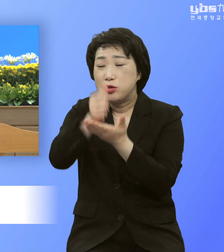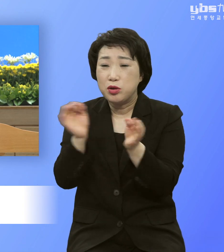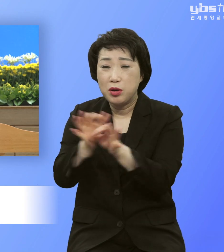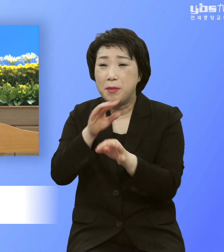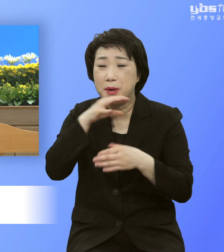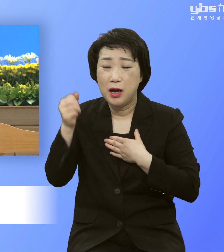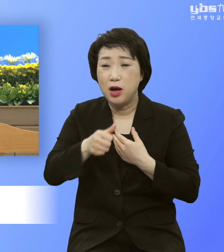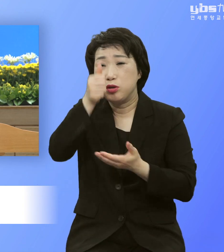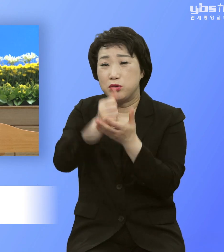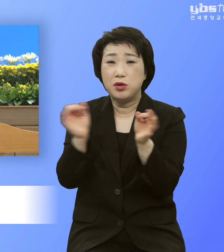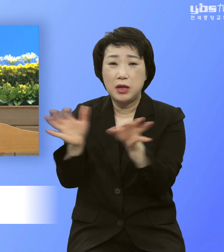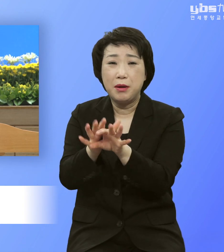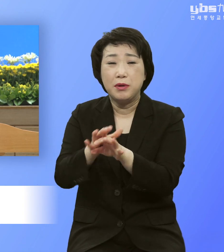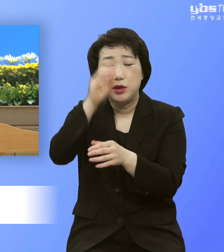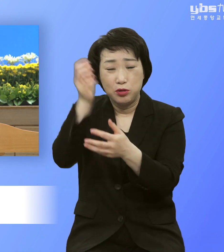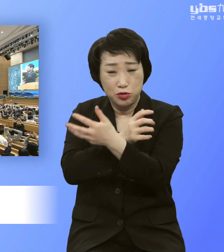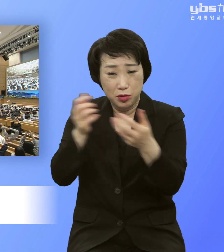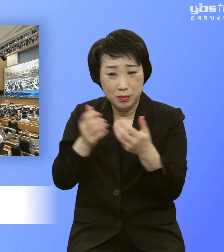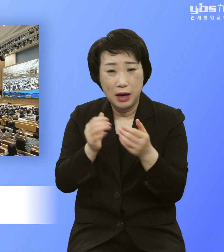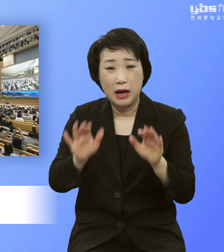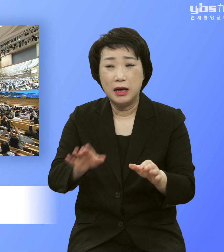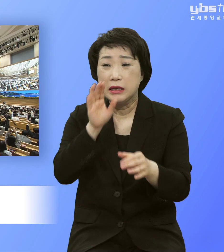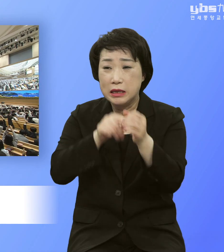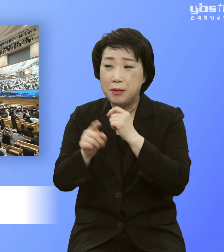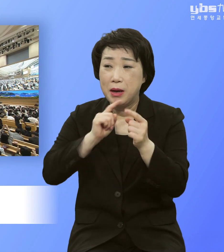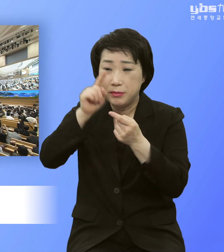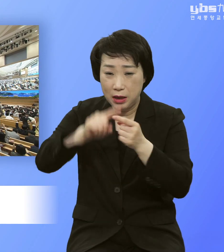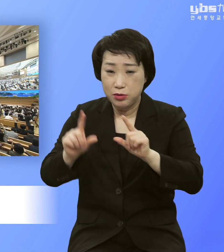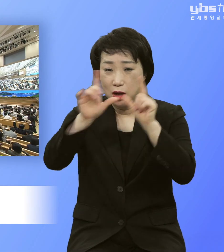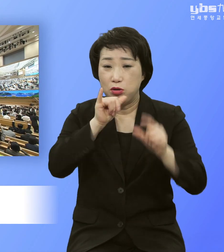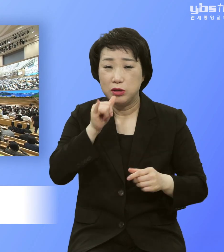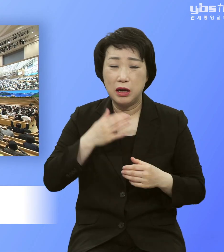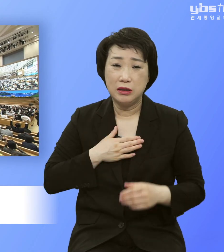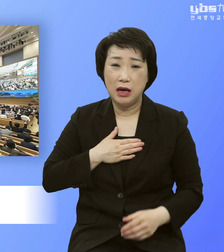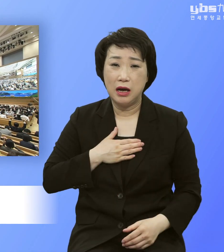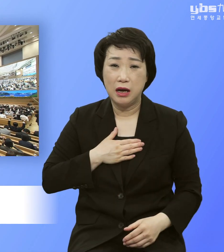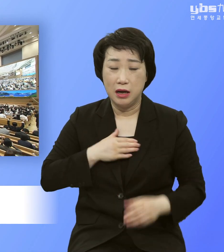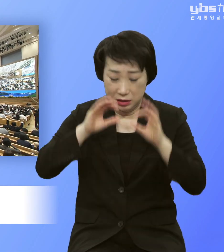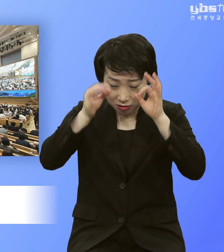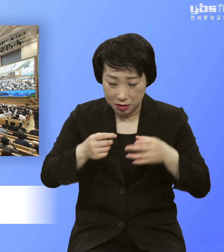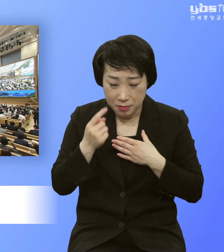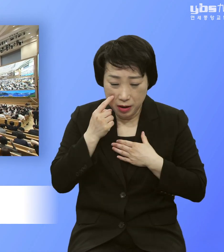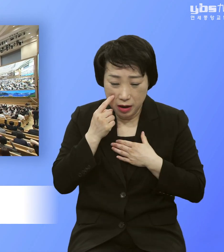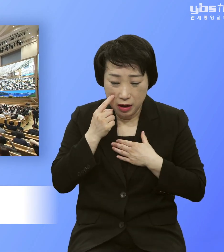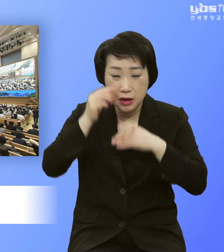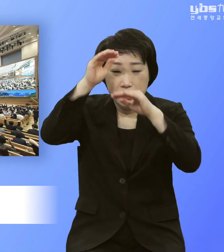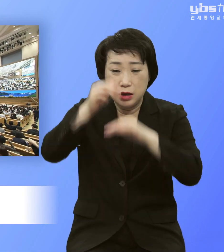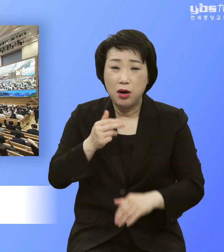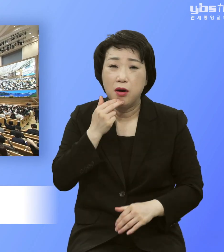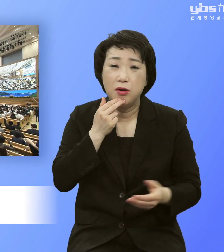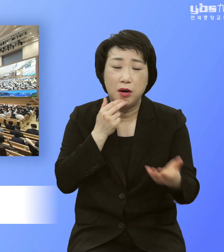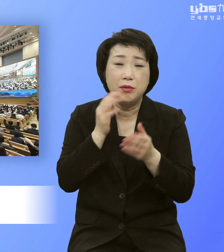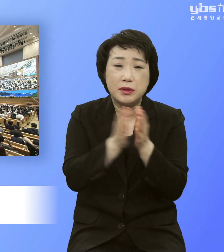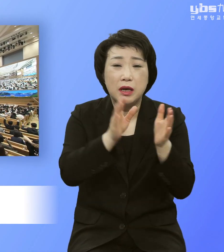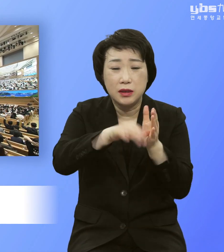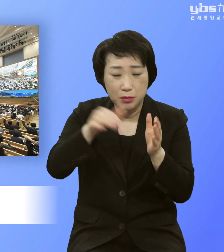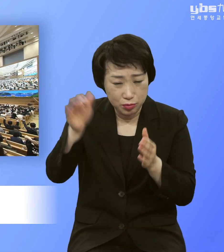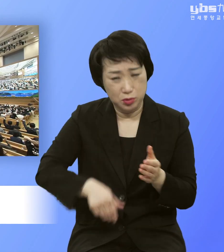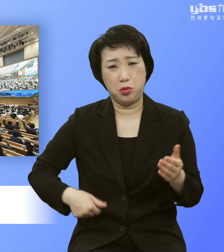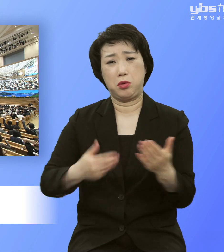성령이 충만한 거, 그 진리의 말씀대로 살고 있는 거. 그런 절차가 없다면 시작부터 회개하라.